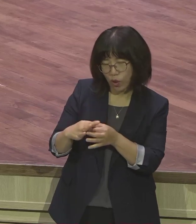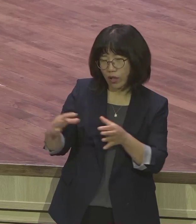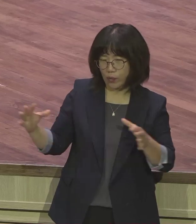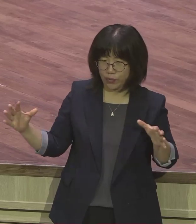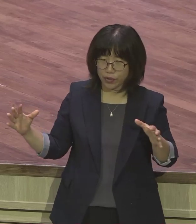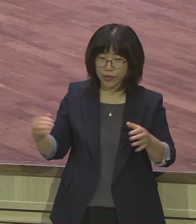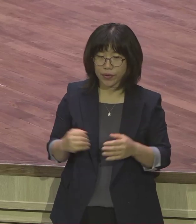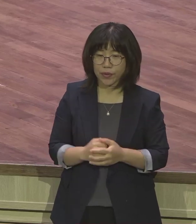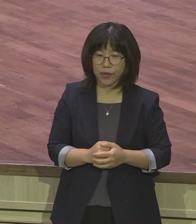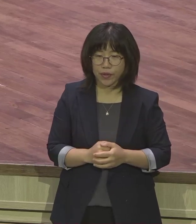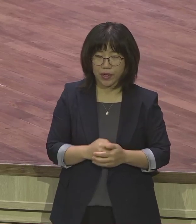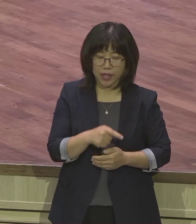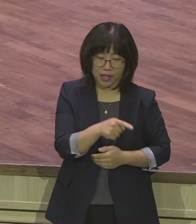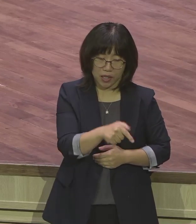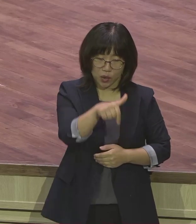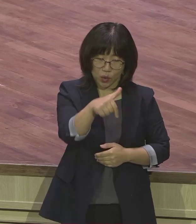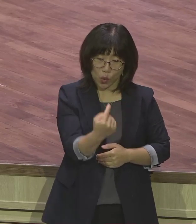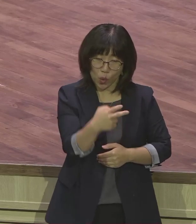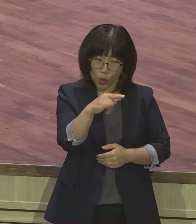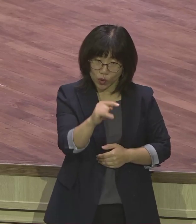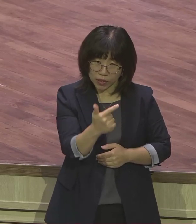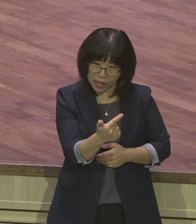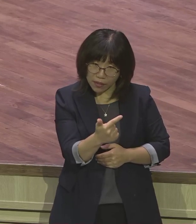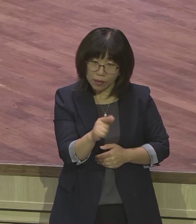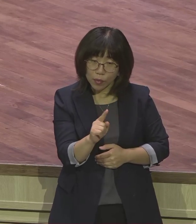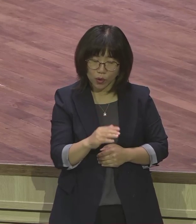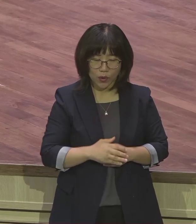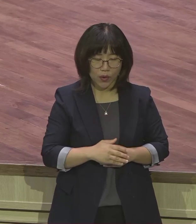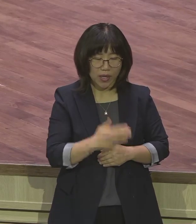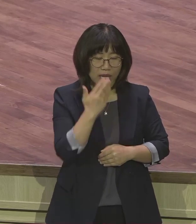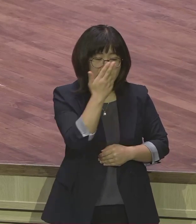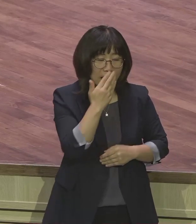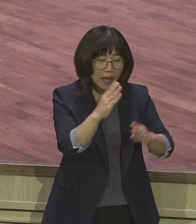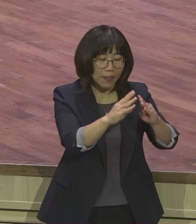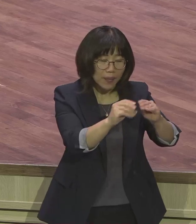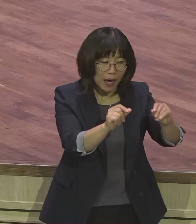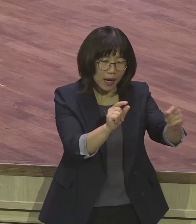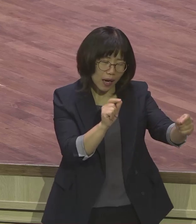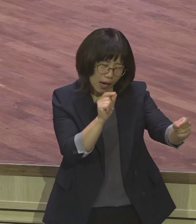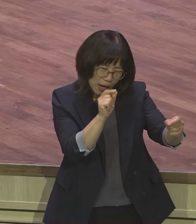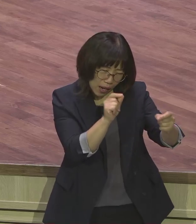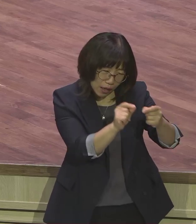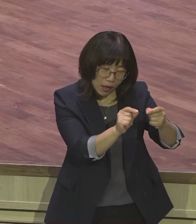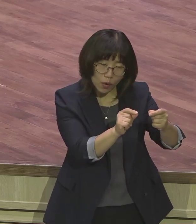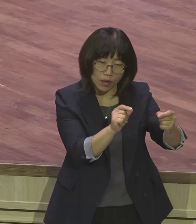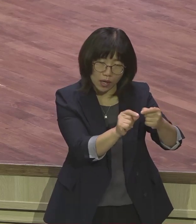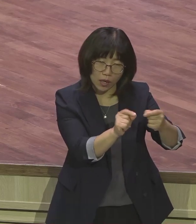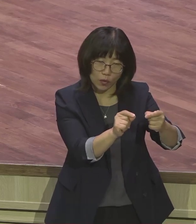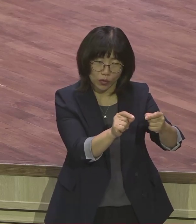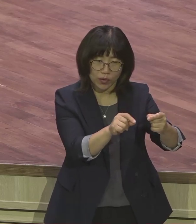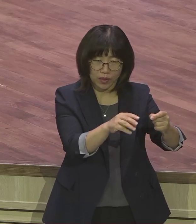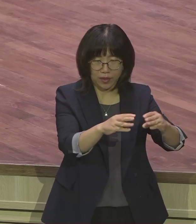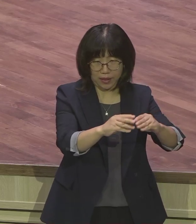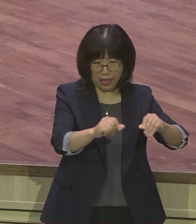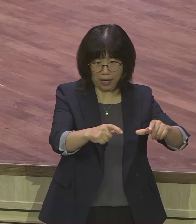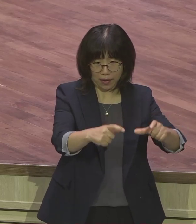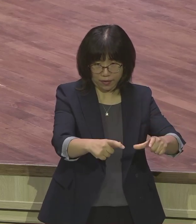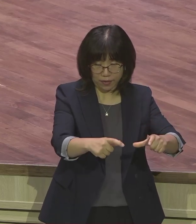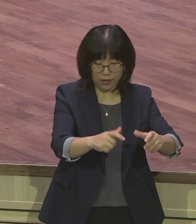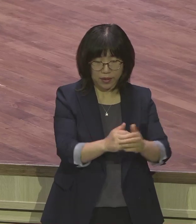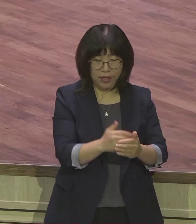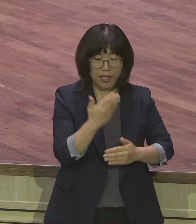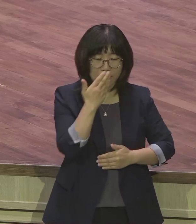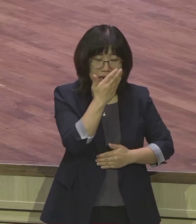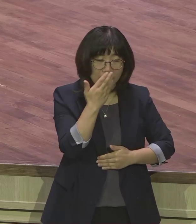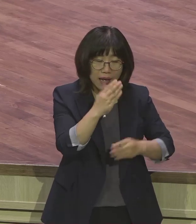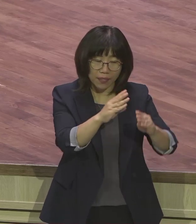가난하고 아주 가까워요 가난 자기들의 고향 가난하고 아주 가까운 곳이에요 하나님이 약속하신 가난한 땅을